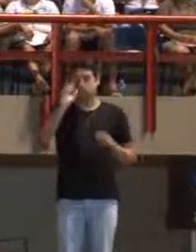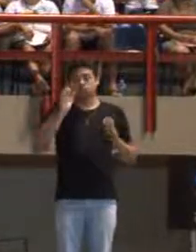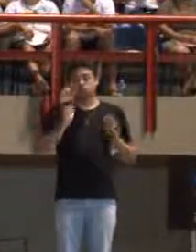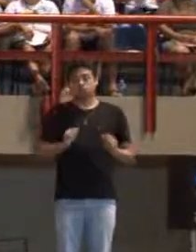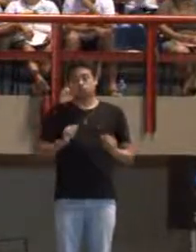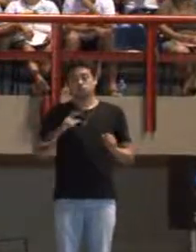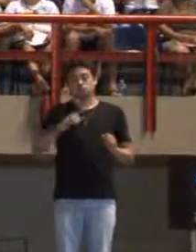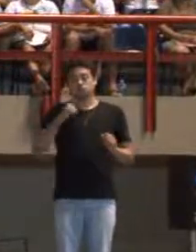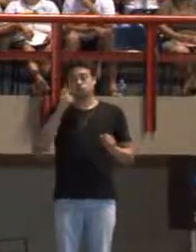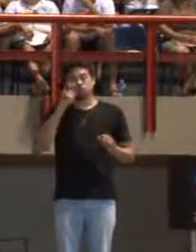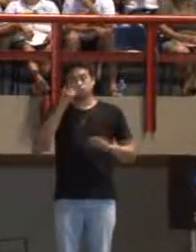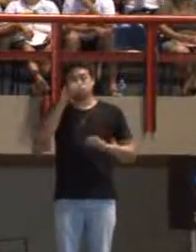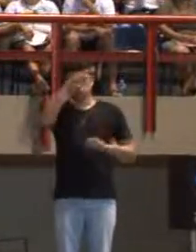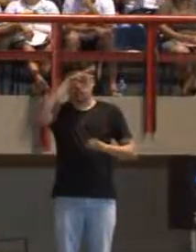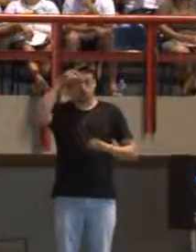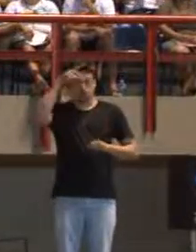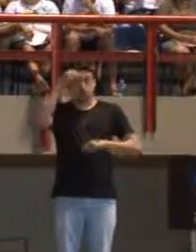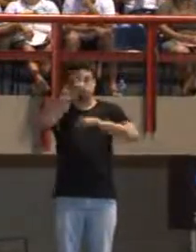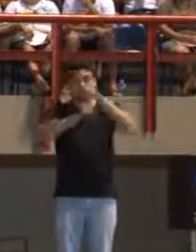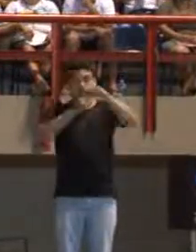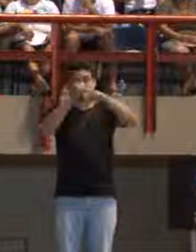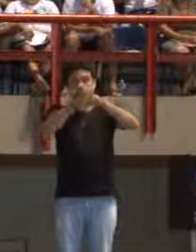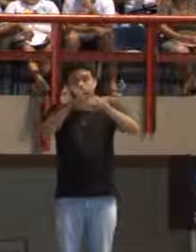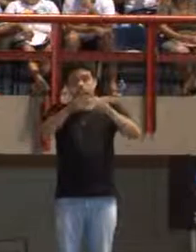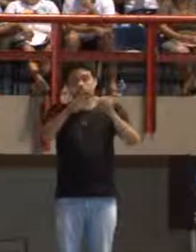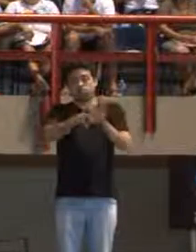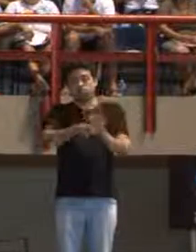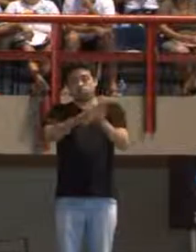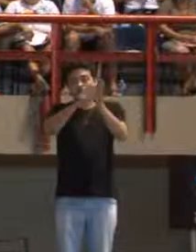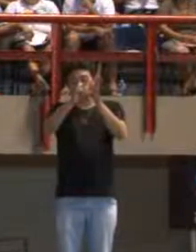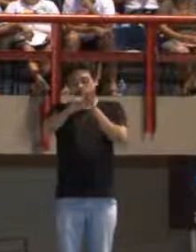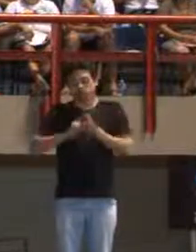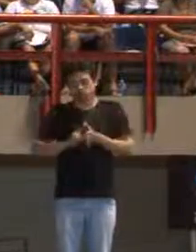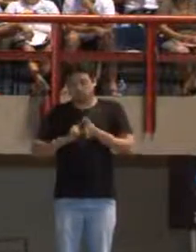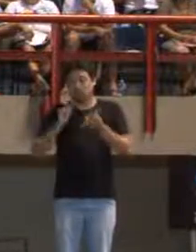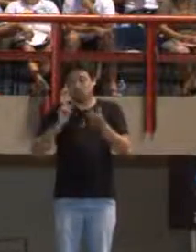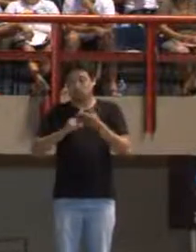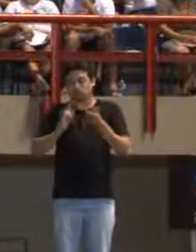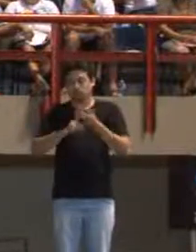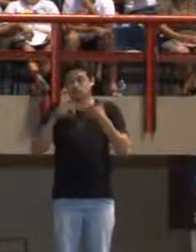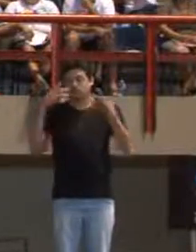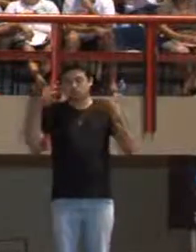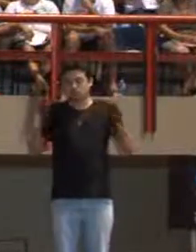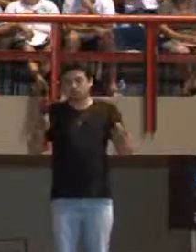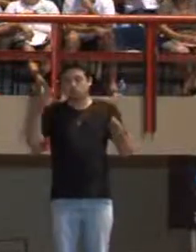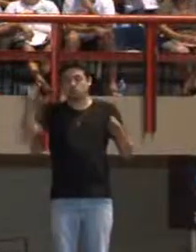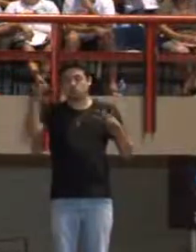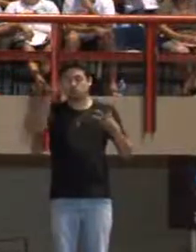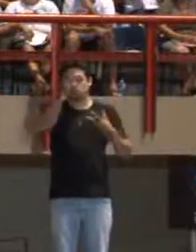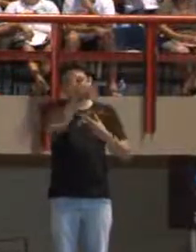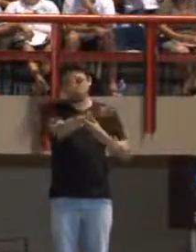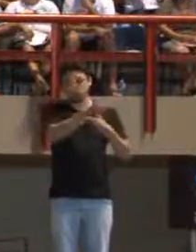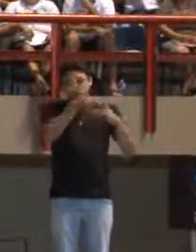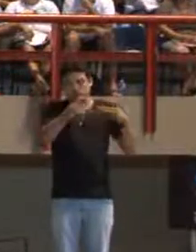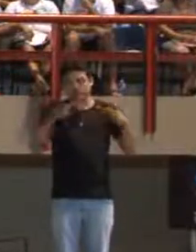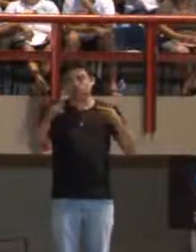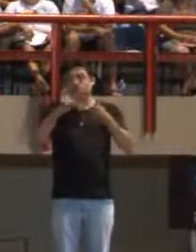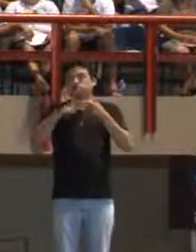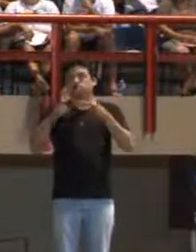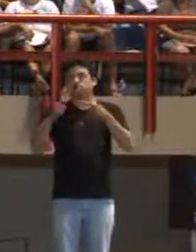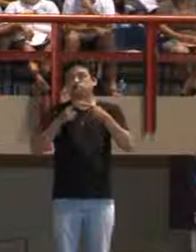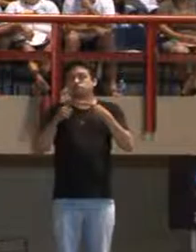até internacionalizar a Amazônia, mas antes nós vamos internacionalizar outras coisas, tá?